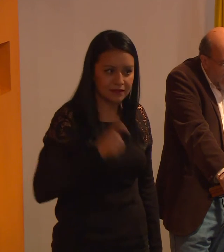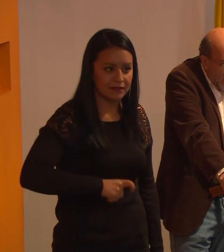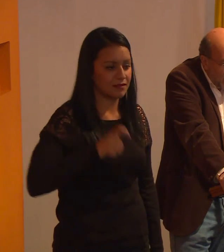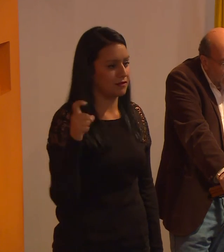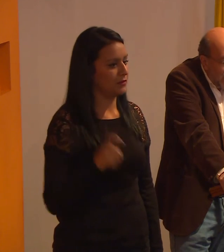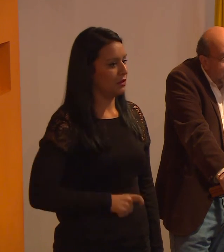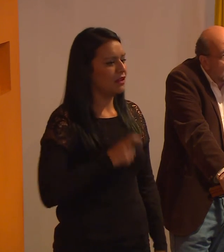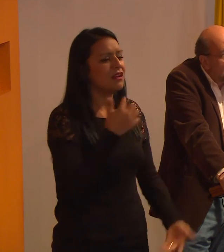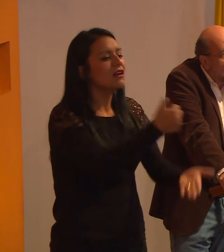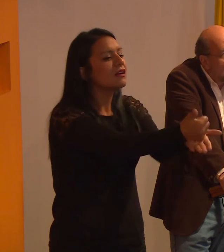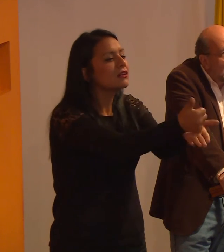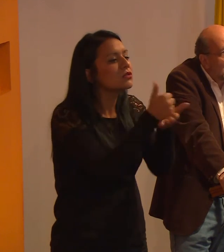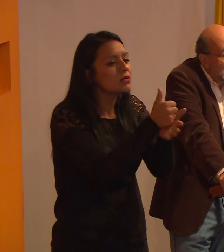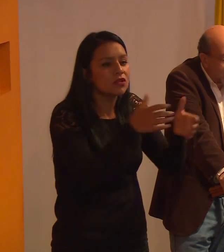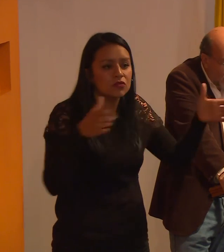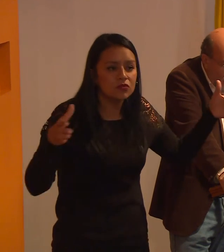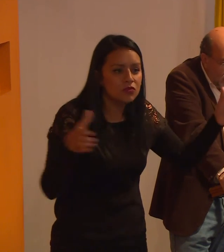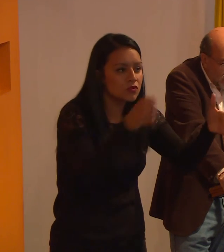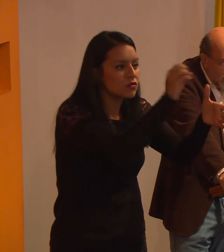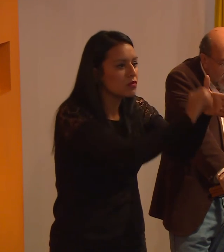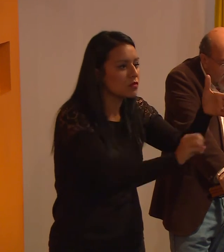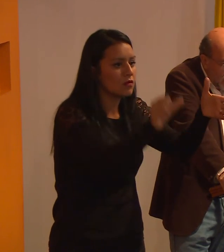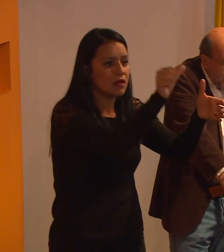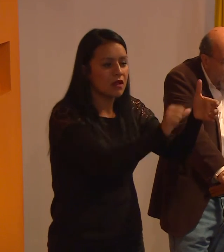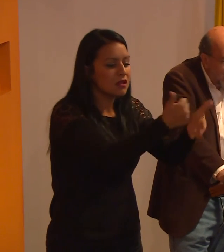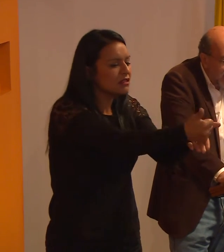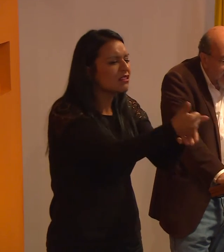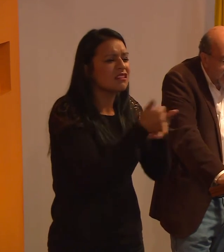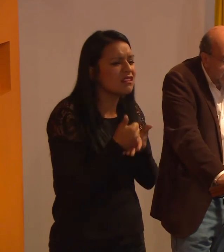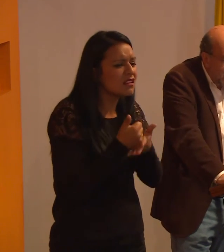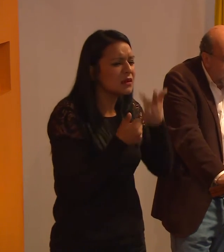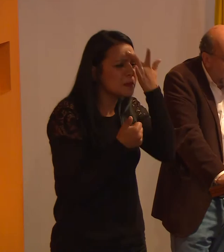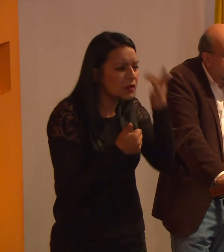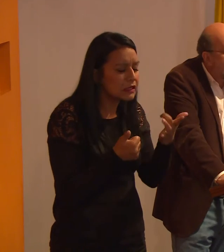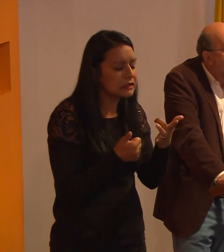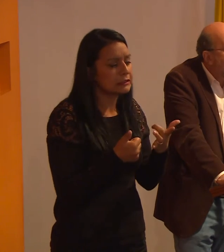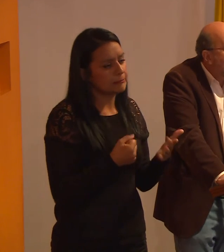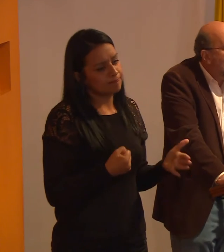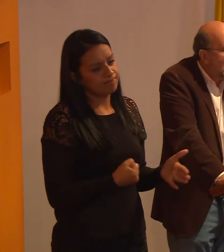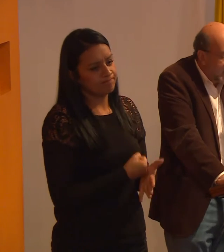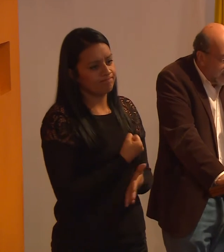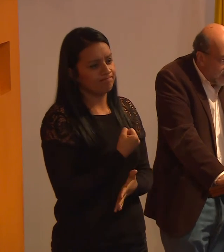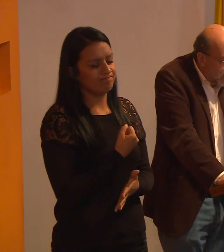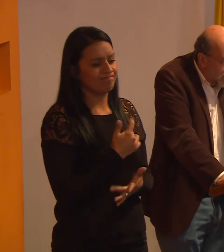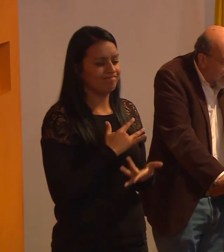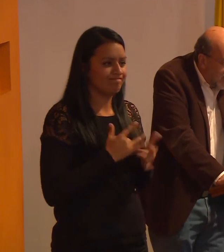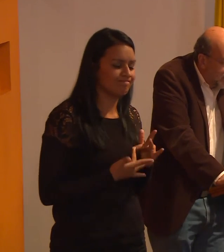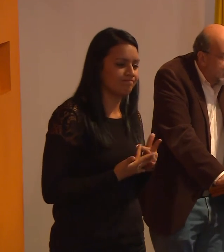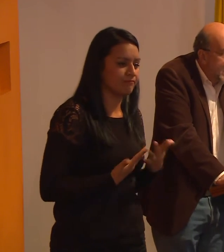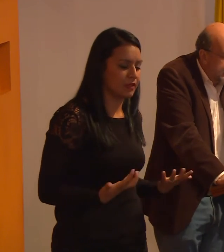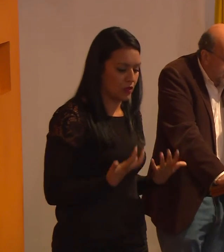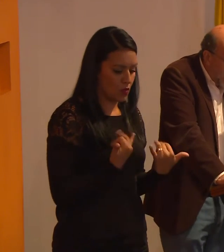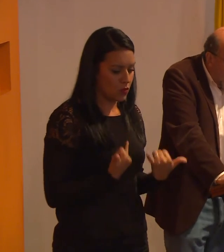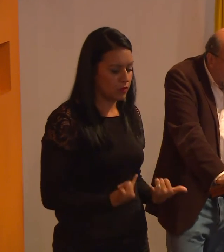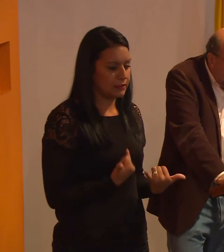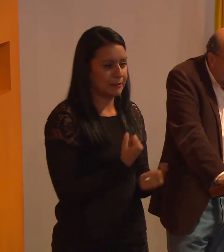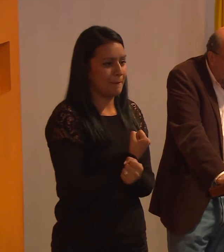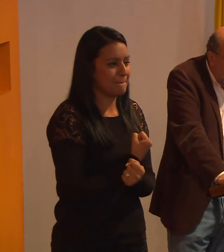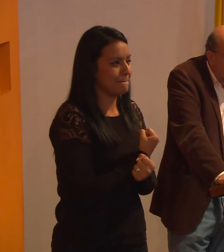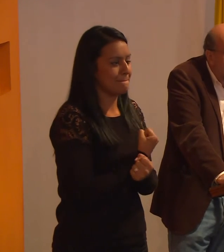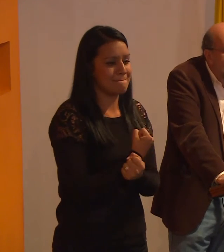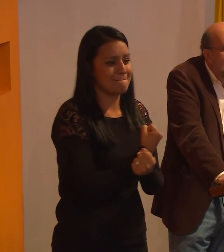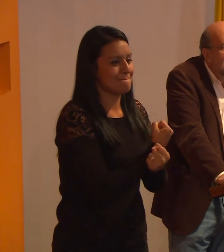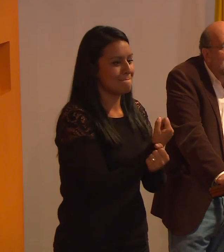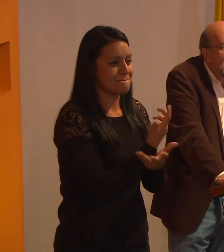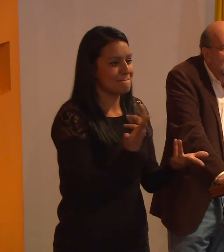necesitamos la ayuda de todas y todos porque lastimosamente nos hallamos impelidos